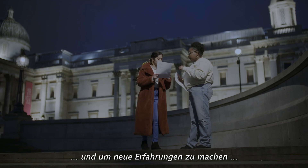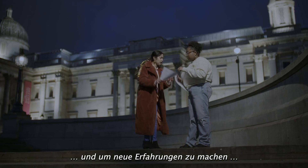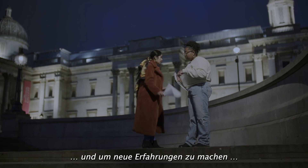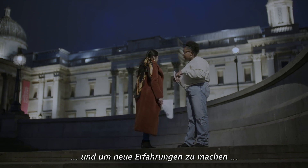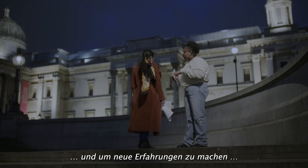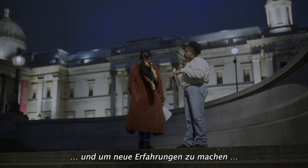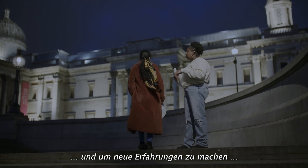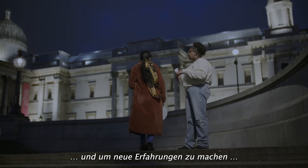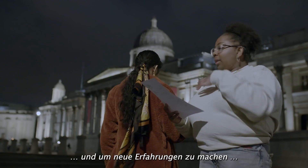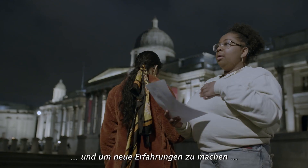Erfahrungen zu machen.